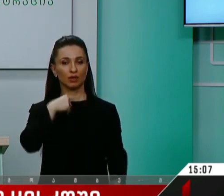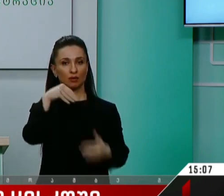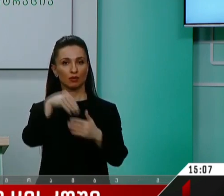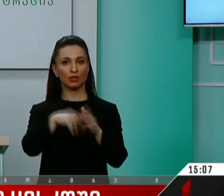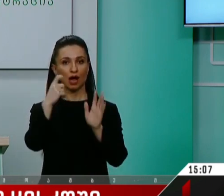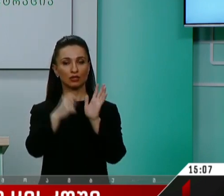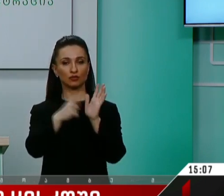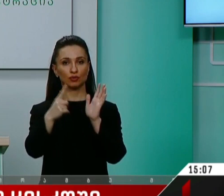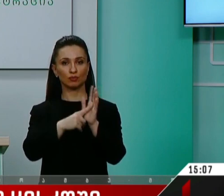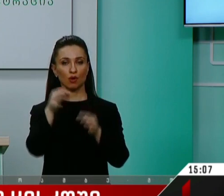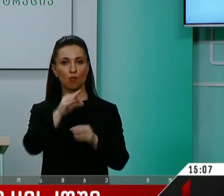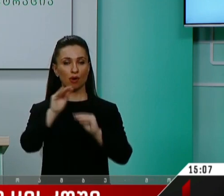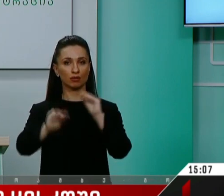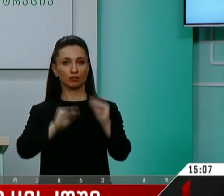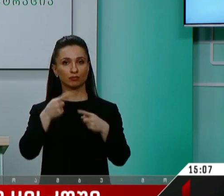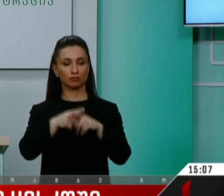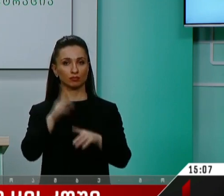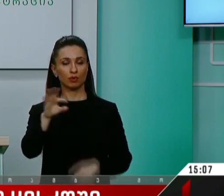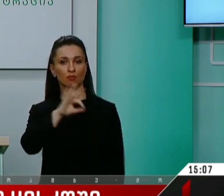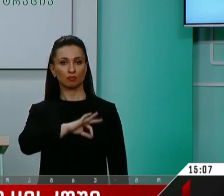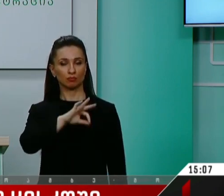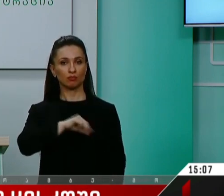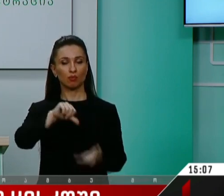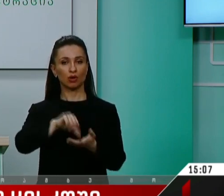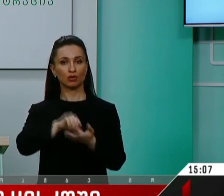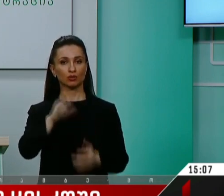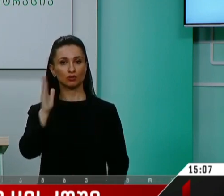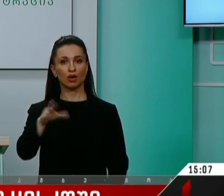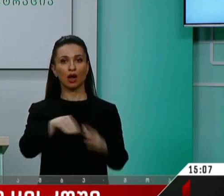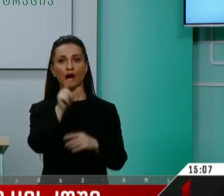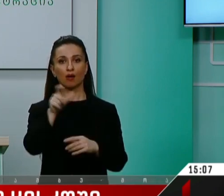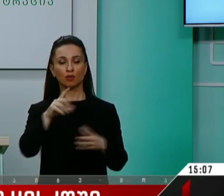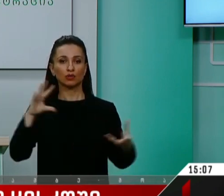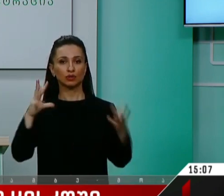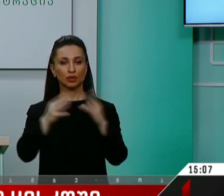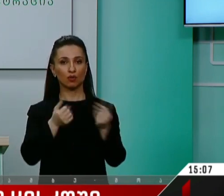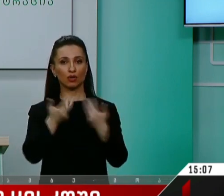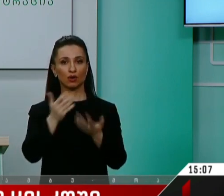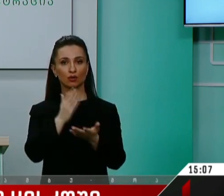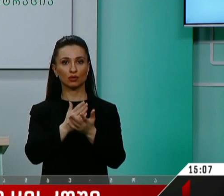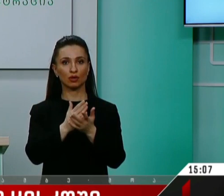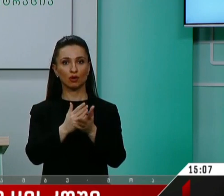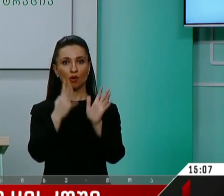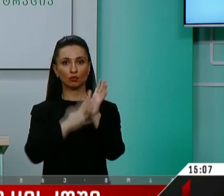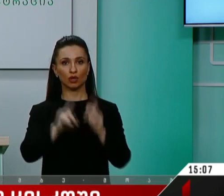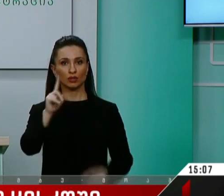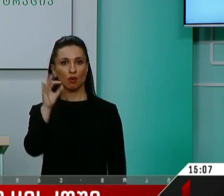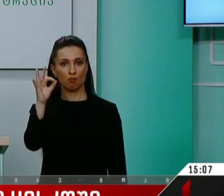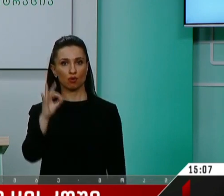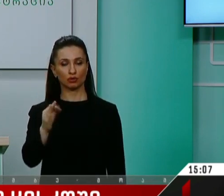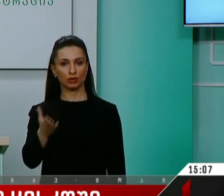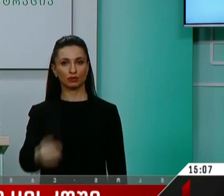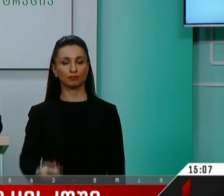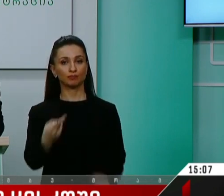Kenjis 17 saarchevno ubaze chatardeba da mashi monatsileobas miirebs. Am obcevelta საერთო რაოდენობის